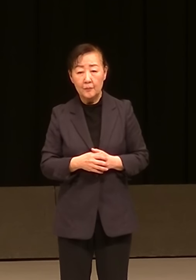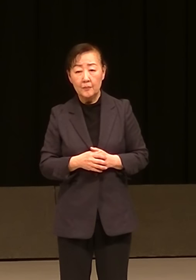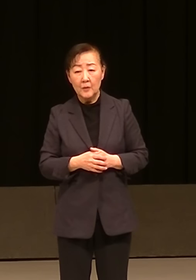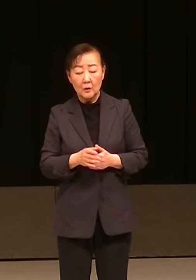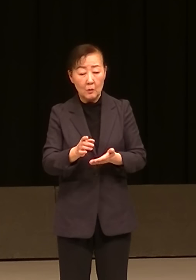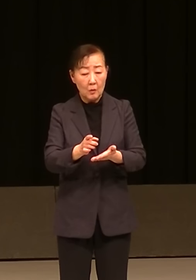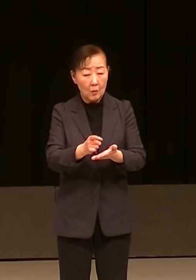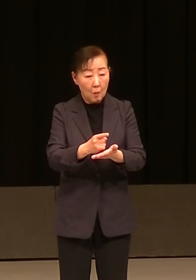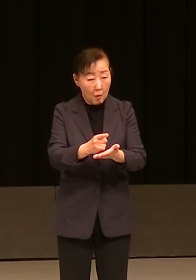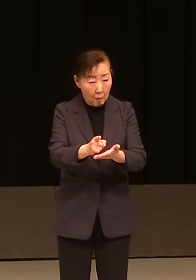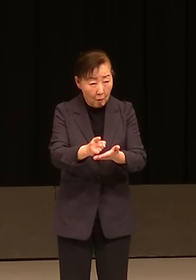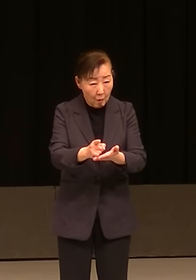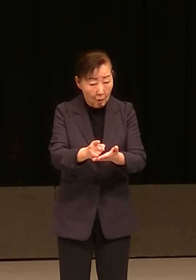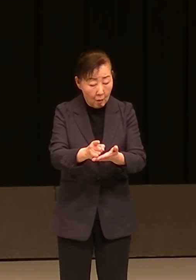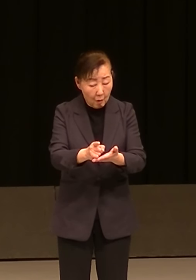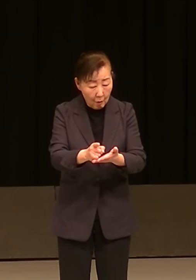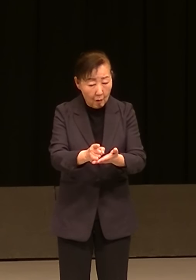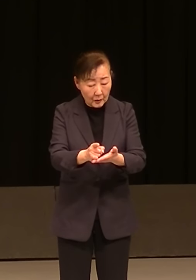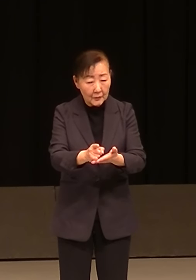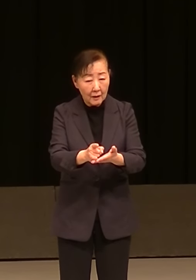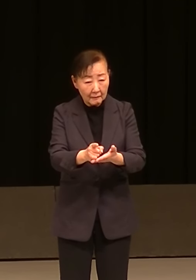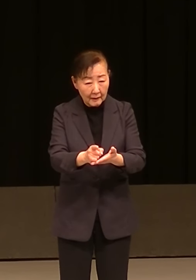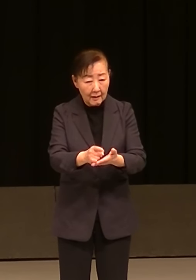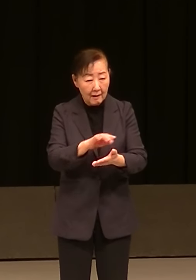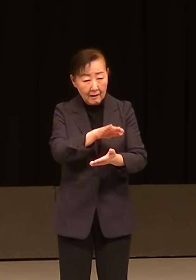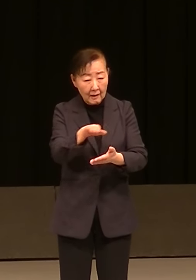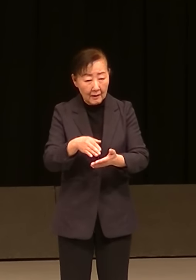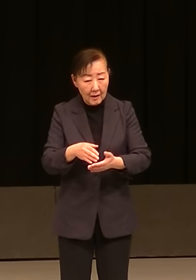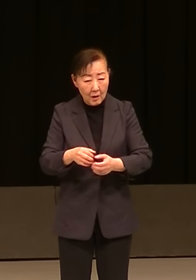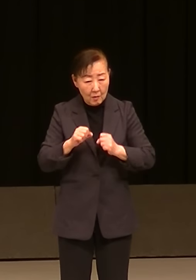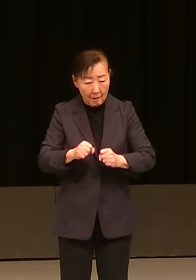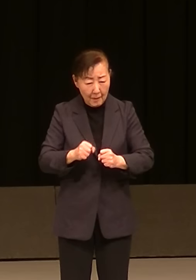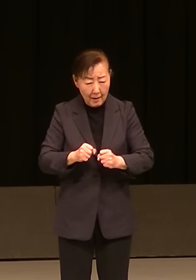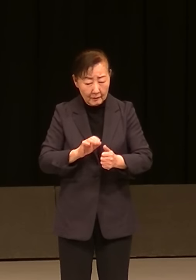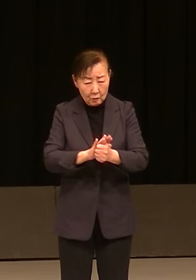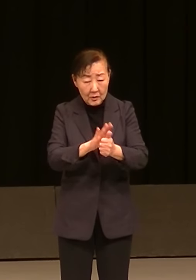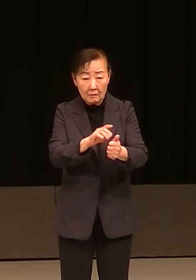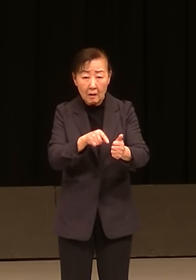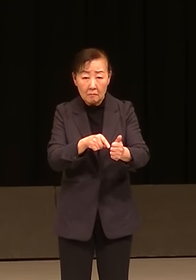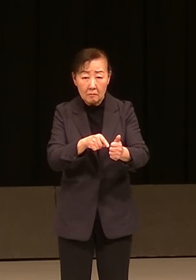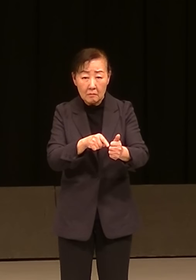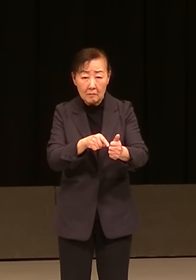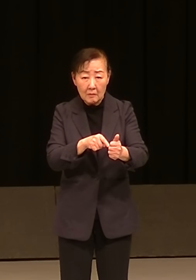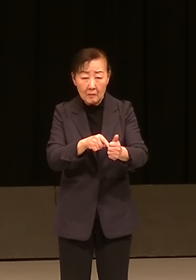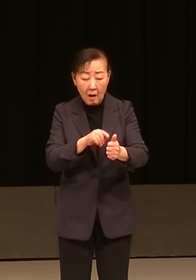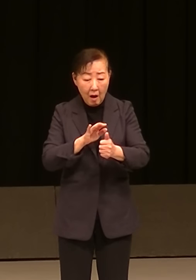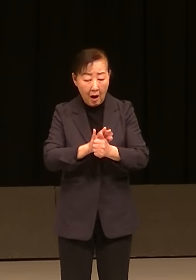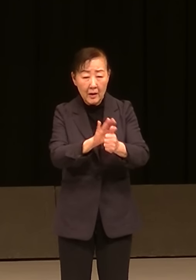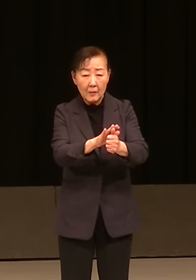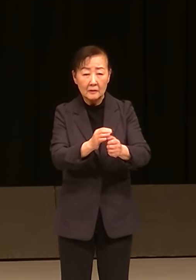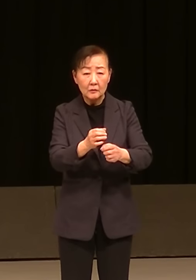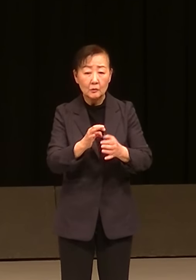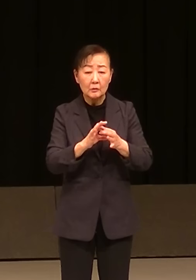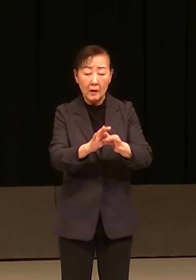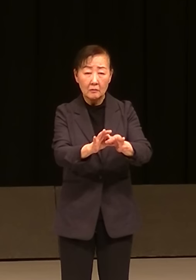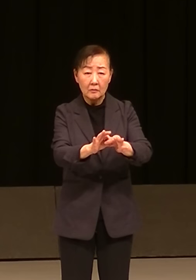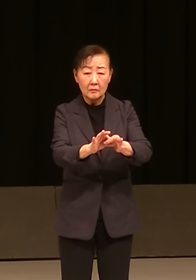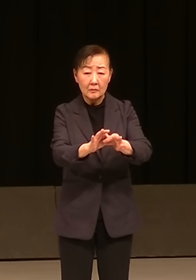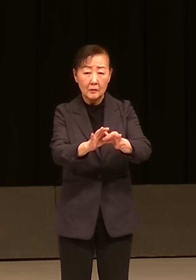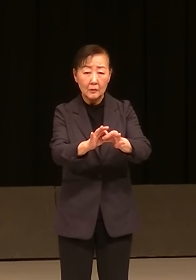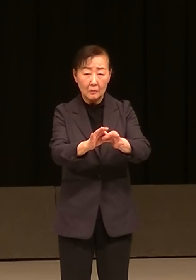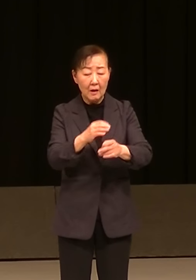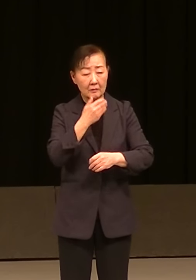方向に向かって我々が彼らを勇気づけるということ、励まし続けるということが、まあ、